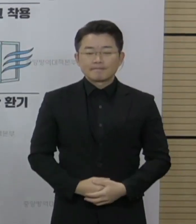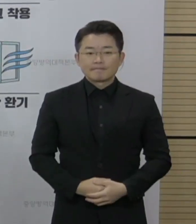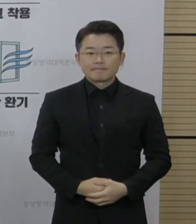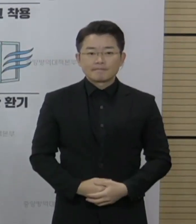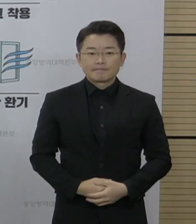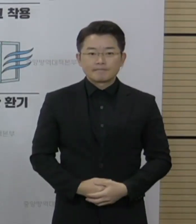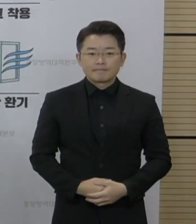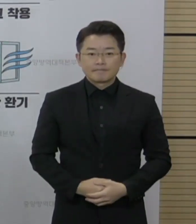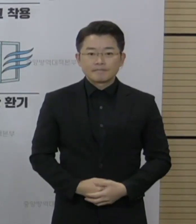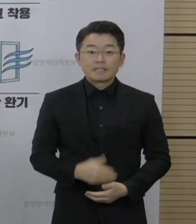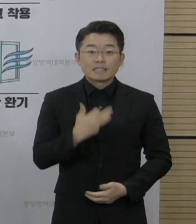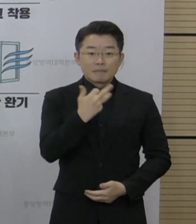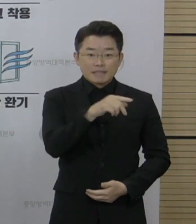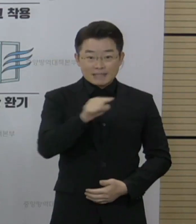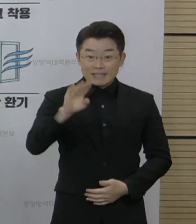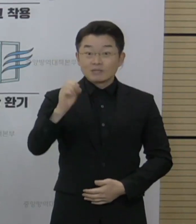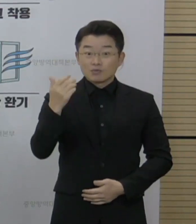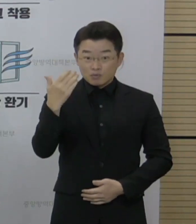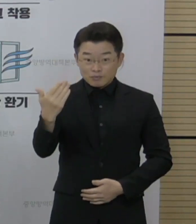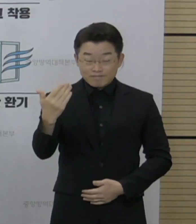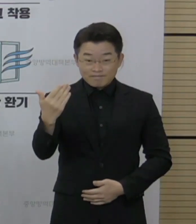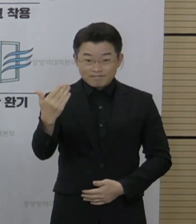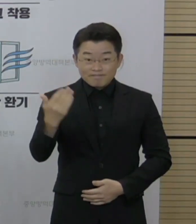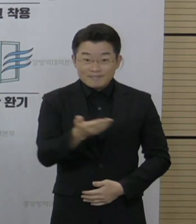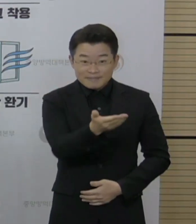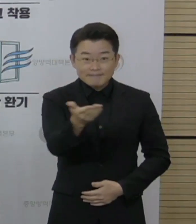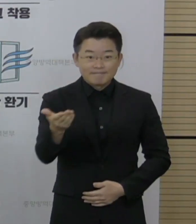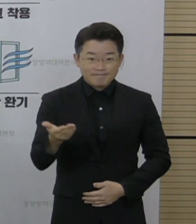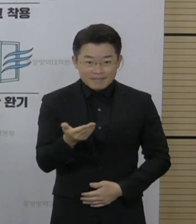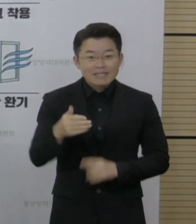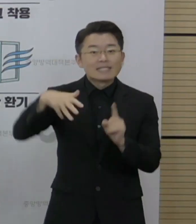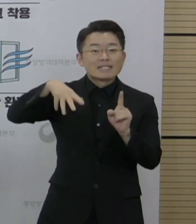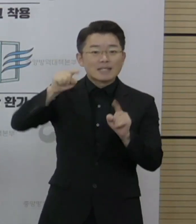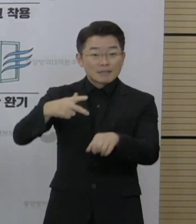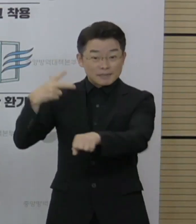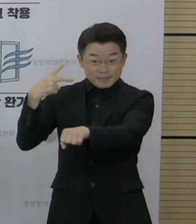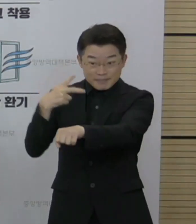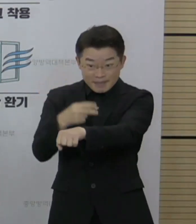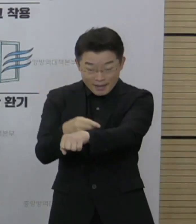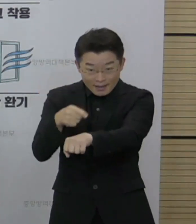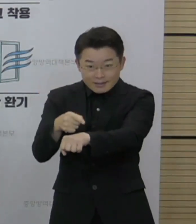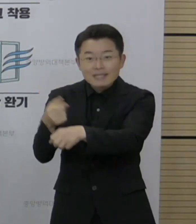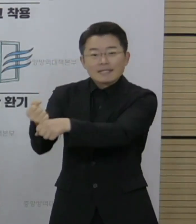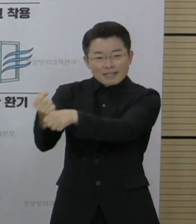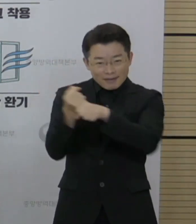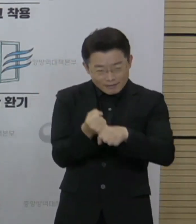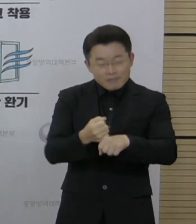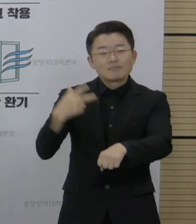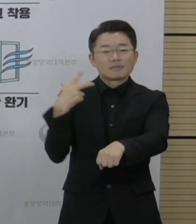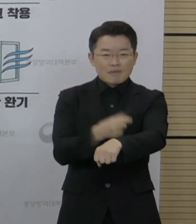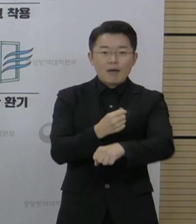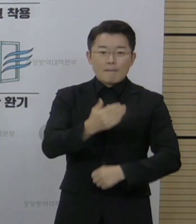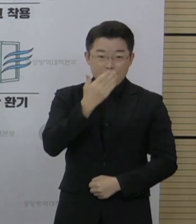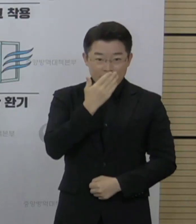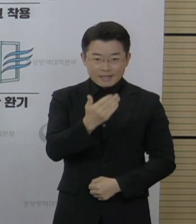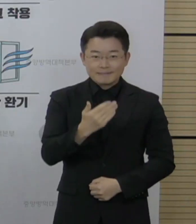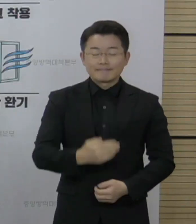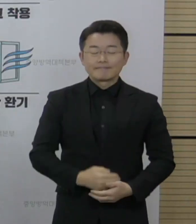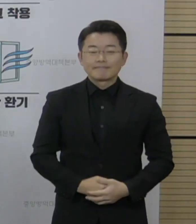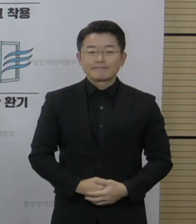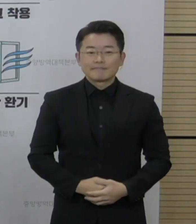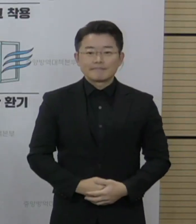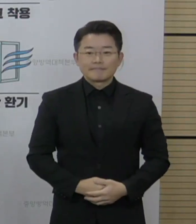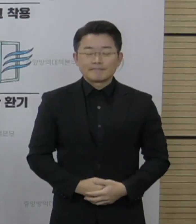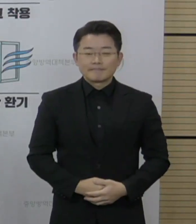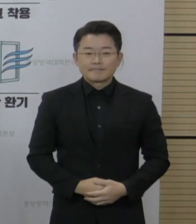우선 18세에서 49세 연령층 분들은 1차 접종 이야기를 앞당길 수 있다는 말씀을 드리겠습니다